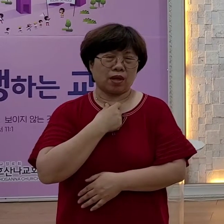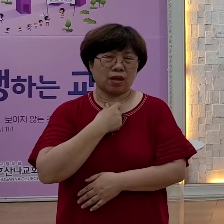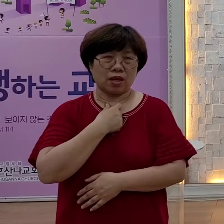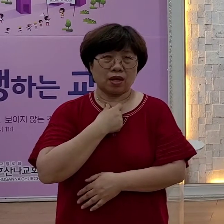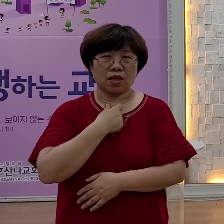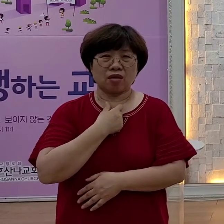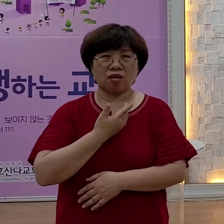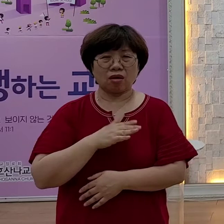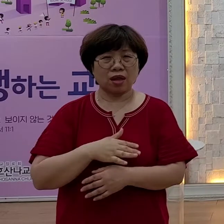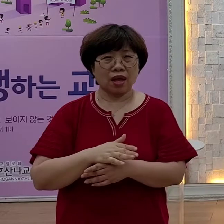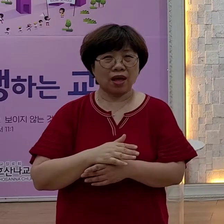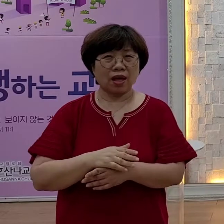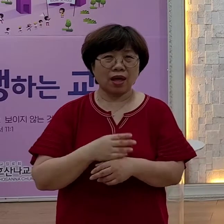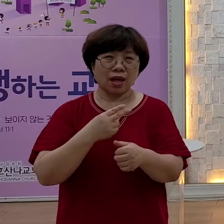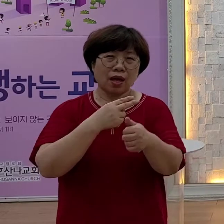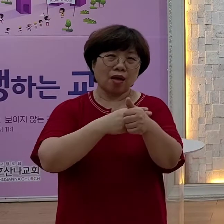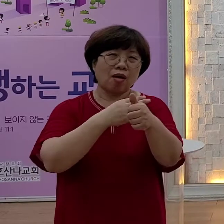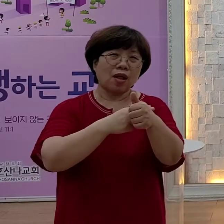들려요.